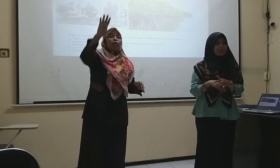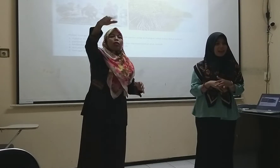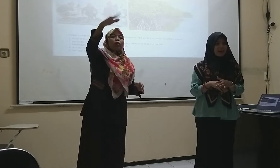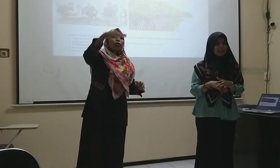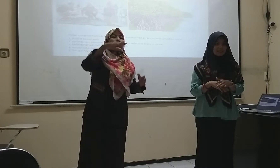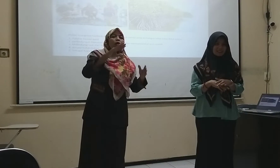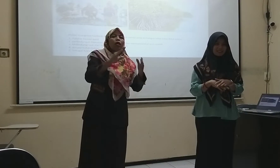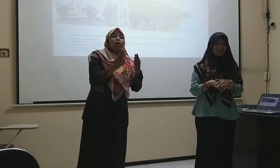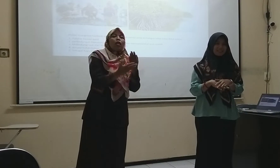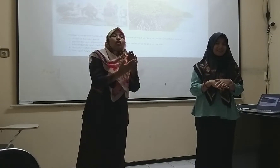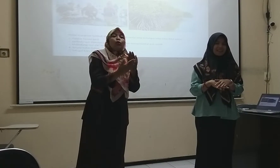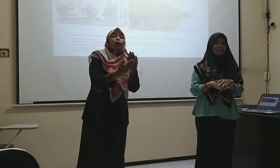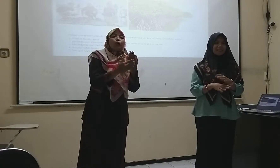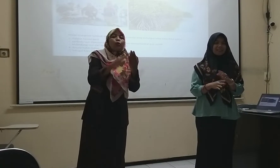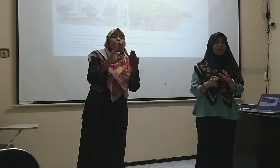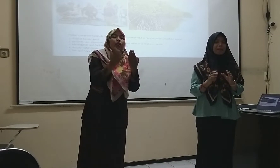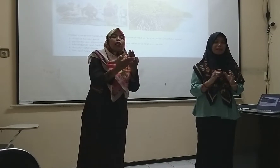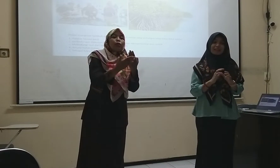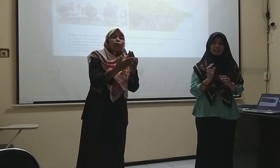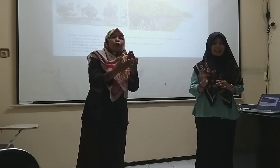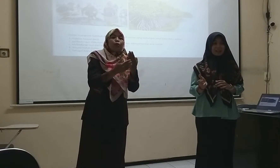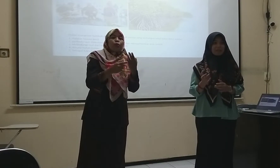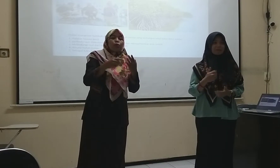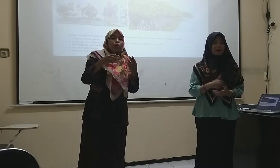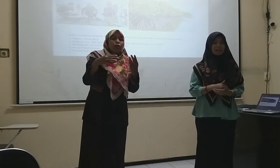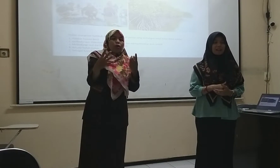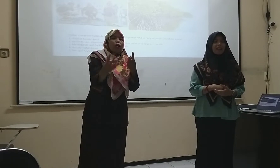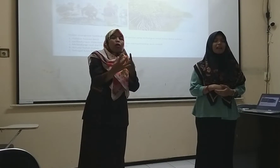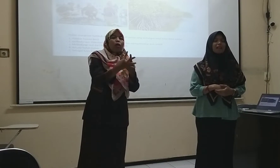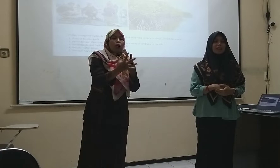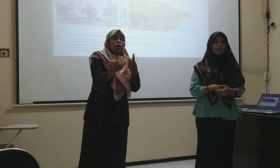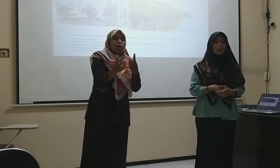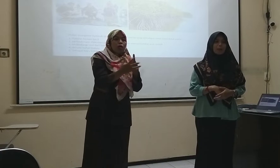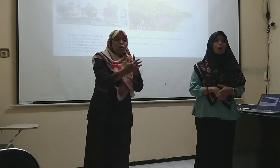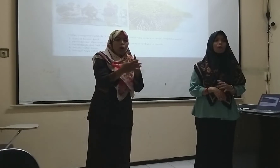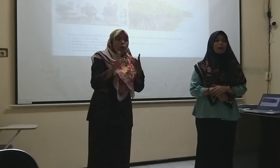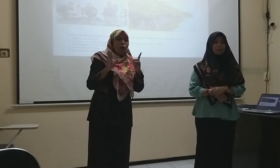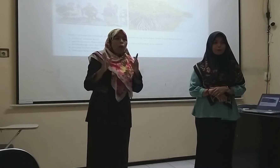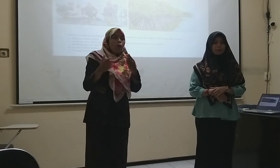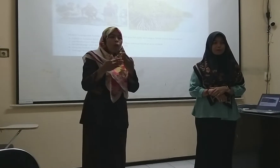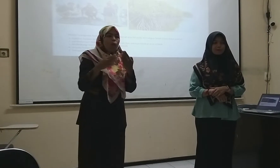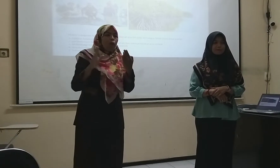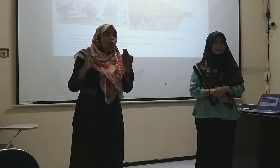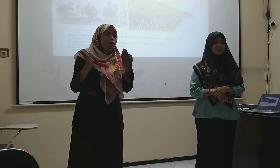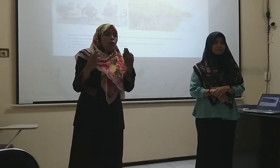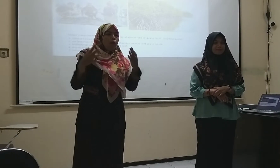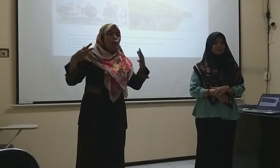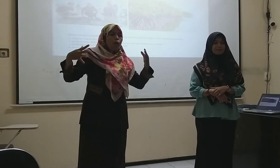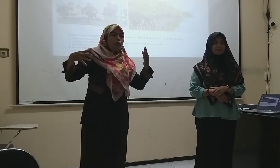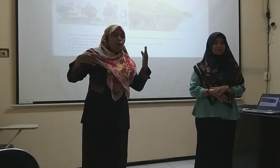berkembang biak, gitu. Nah, jadi banyak sekali manfaat dari pohon mangrove.